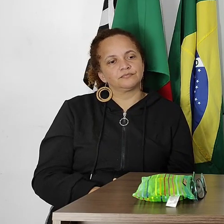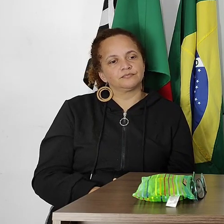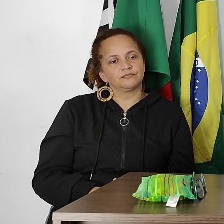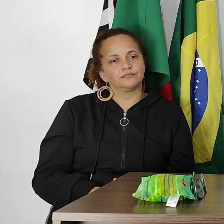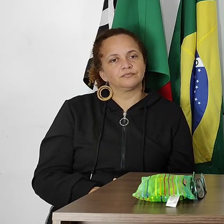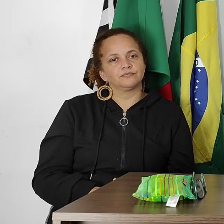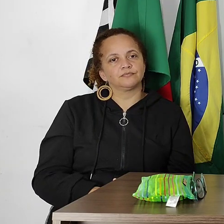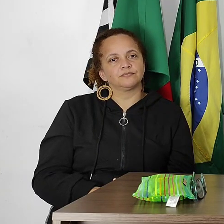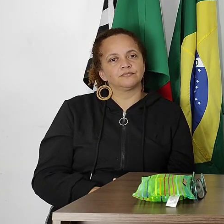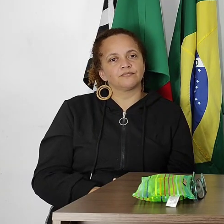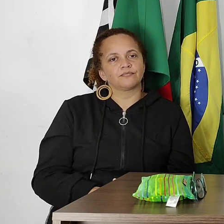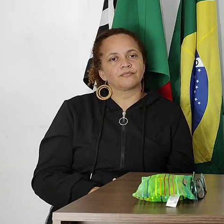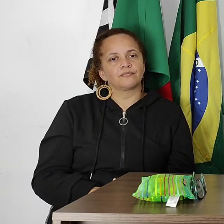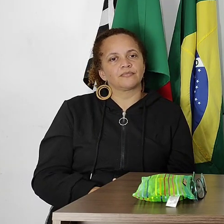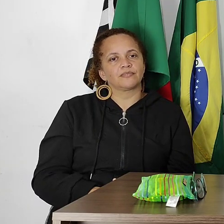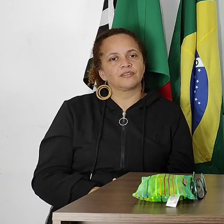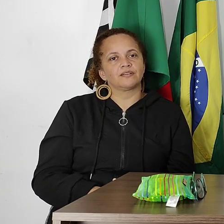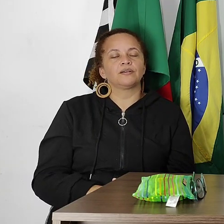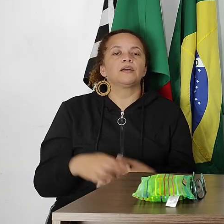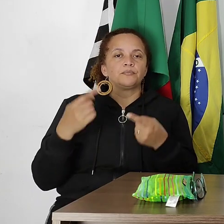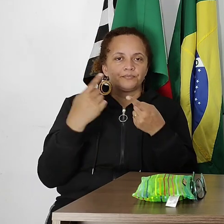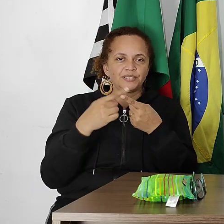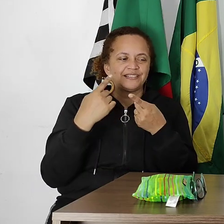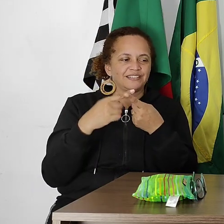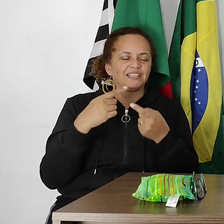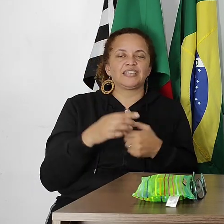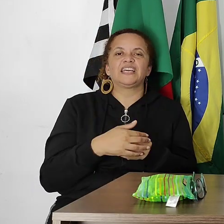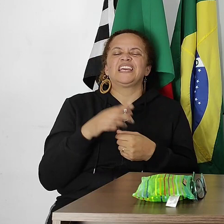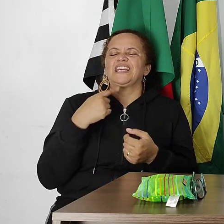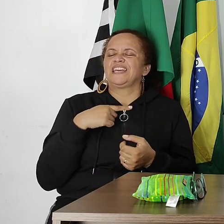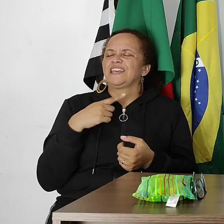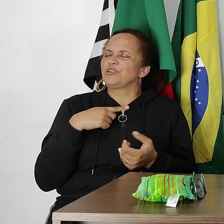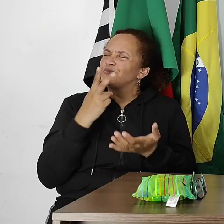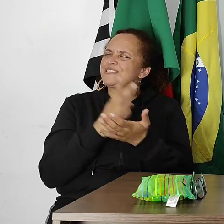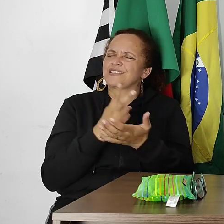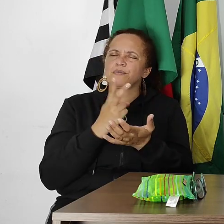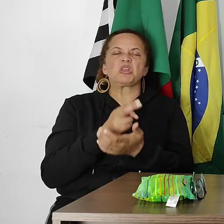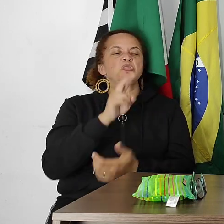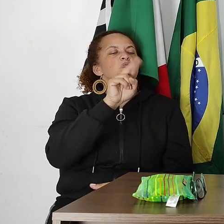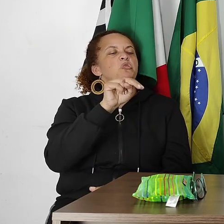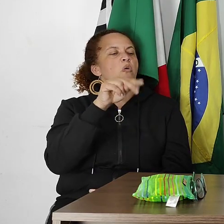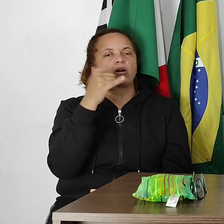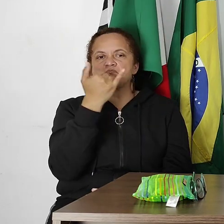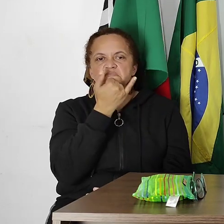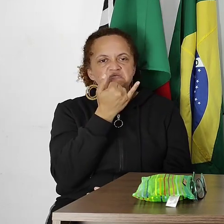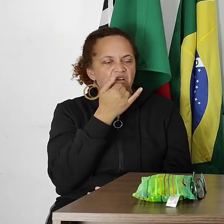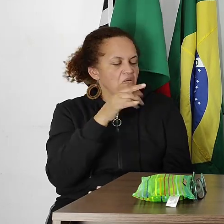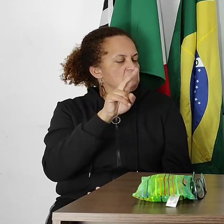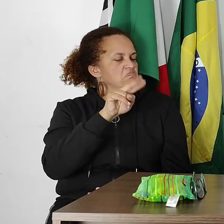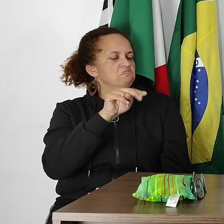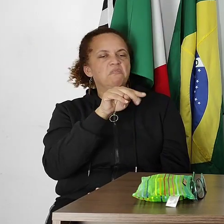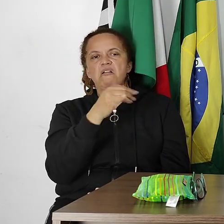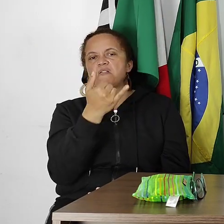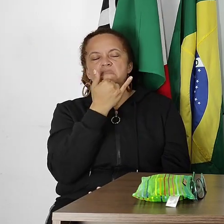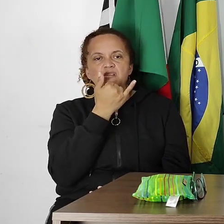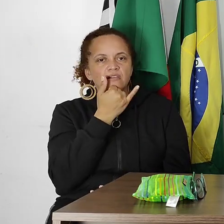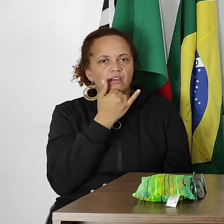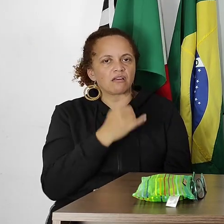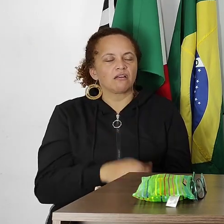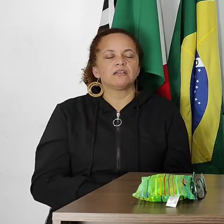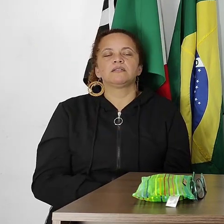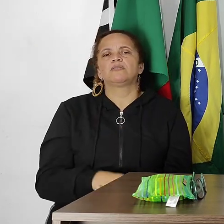eu estava amarrada nessa falta de perdão, né? Estava realmente, assim, o que mais me